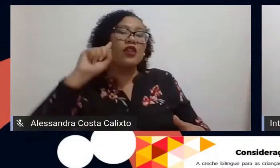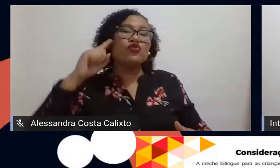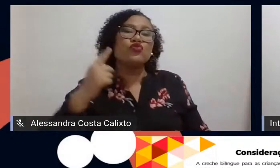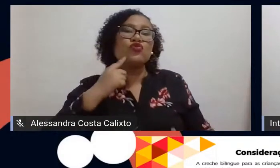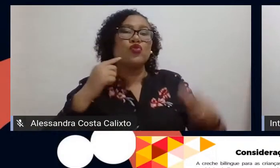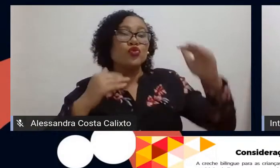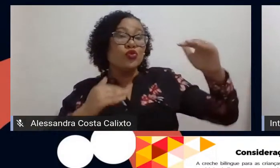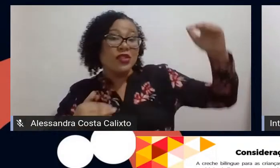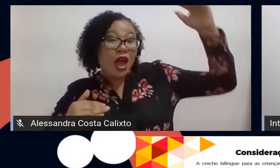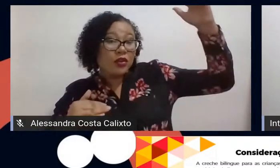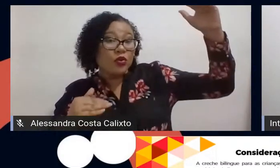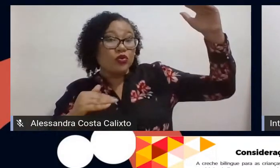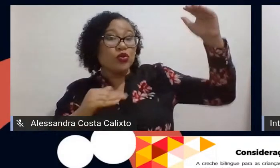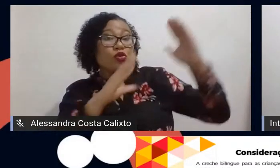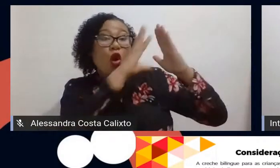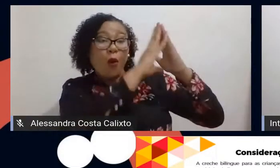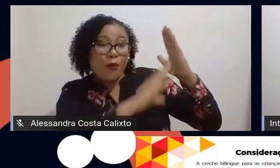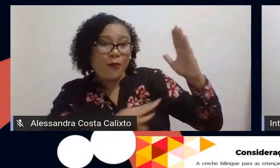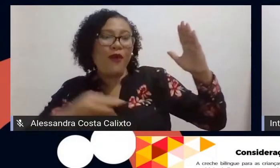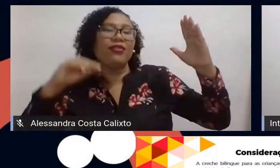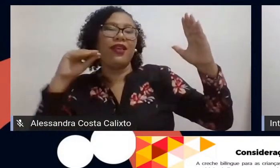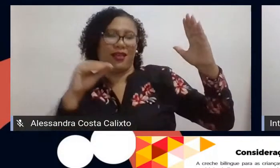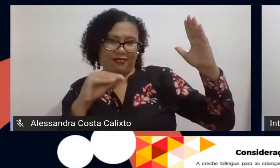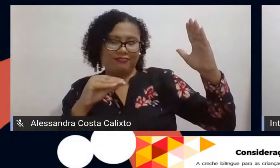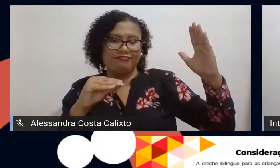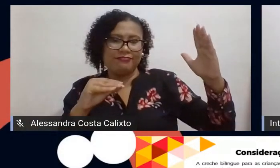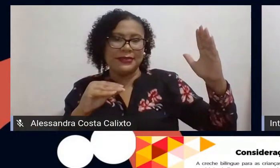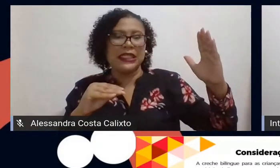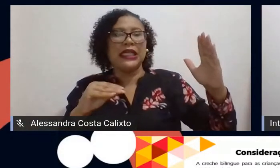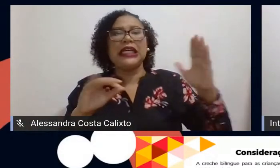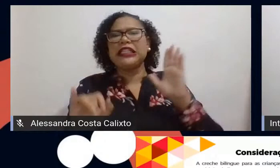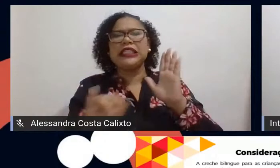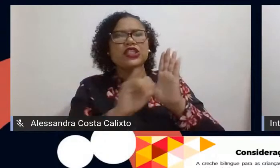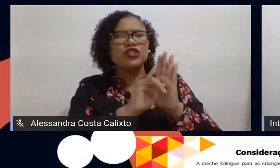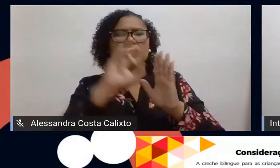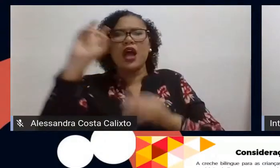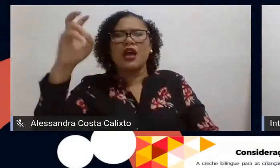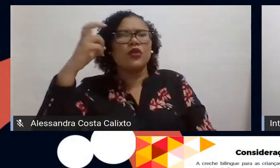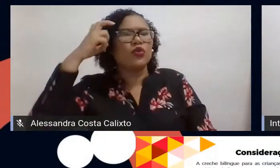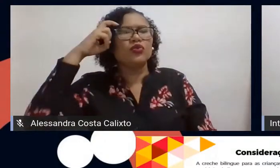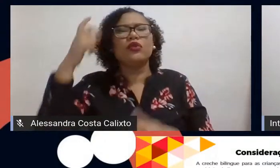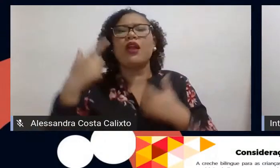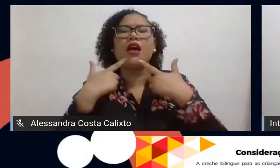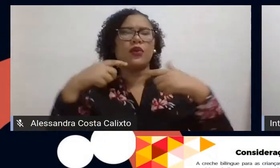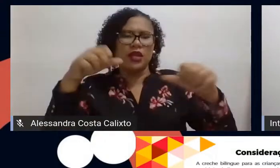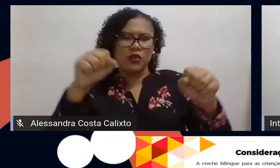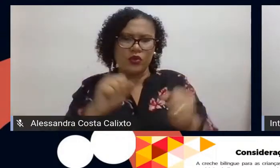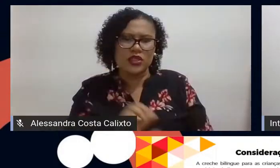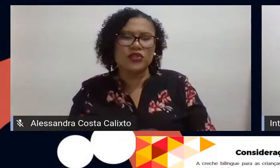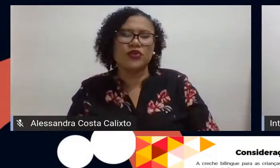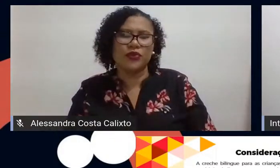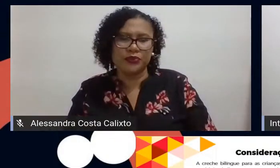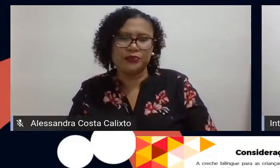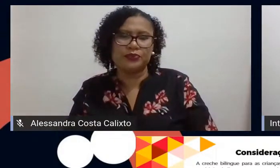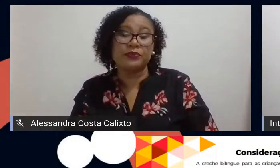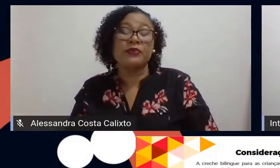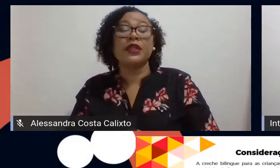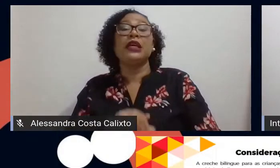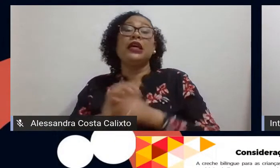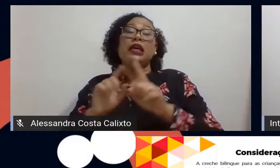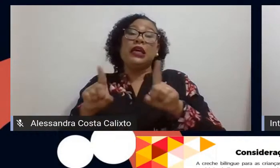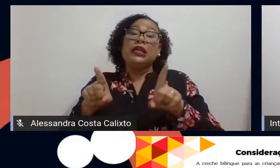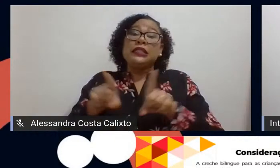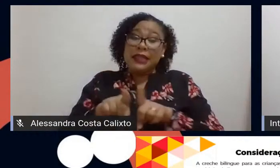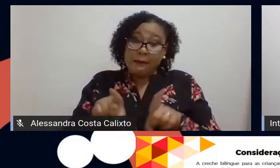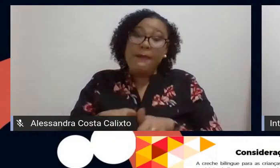eles possam realmente ser sujeitos bilingues. Os surdos adultos, né, os que vão servir como referência, como modelo, eles